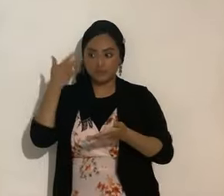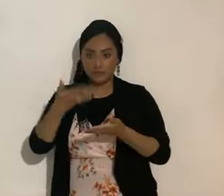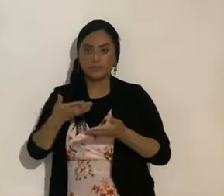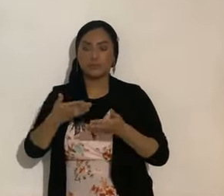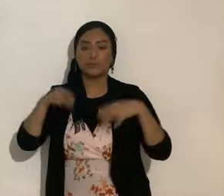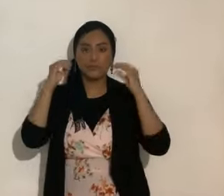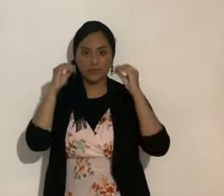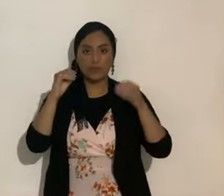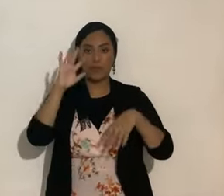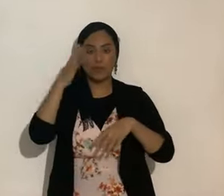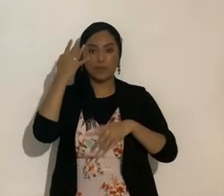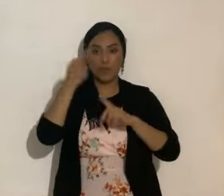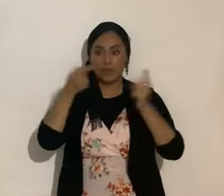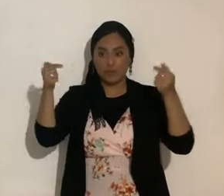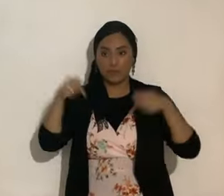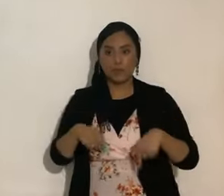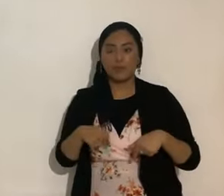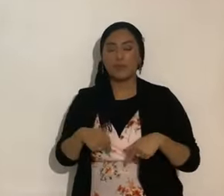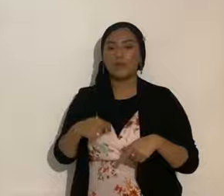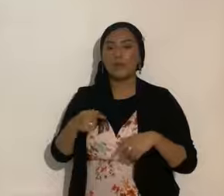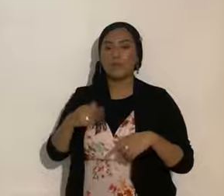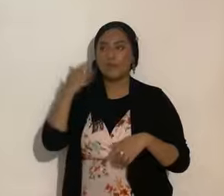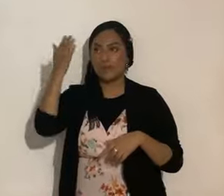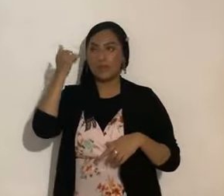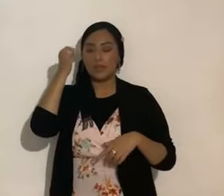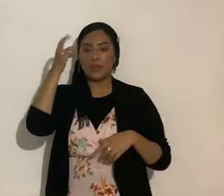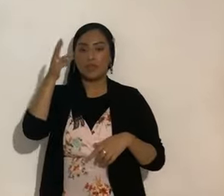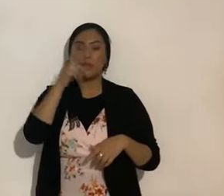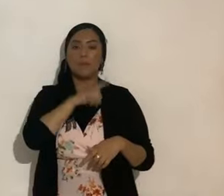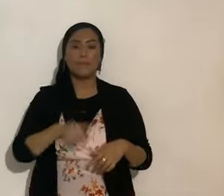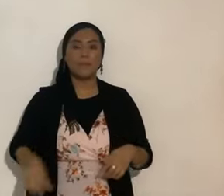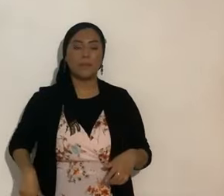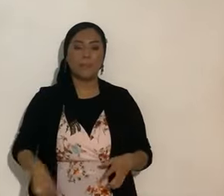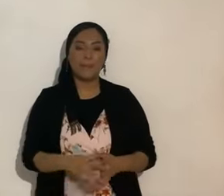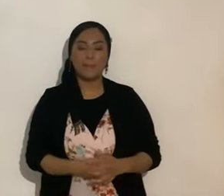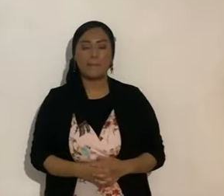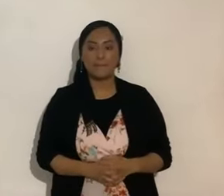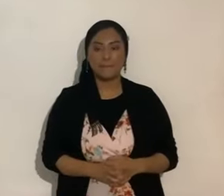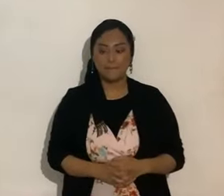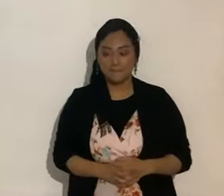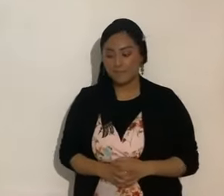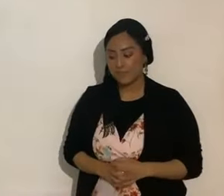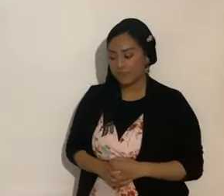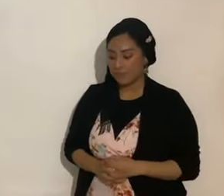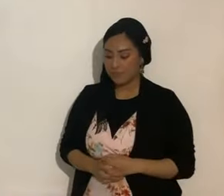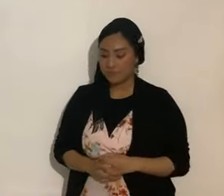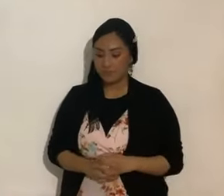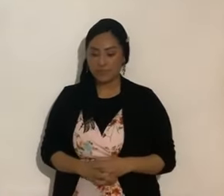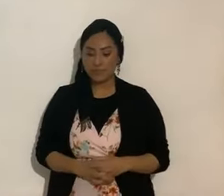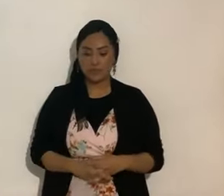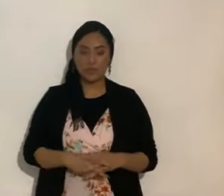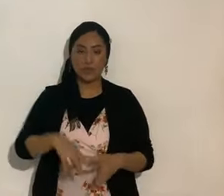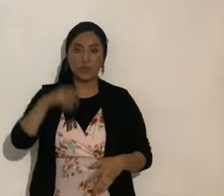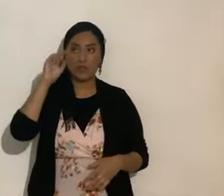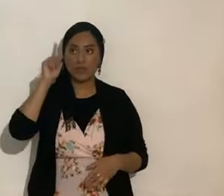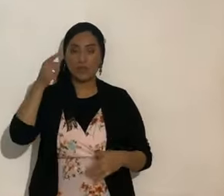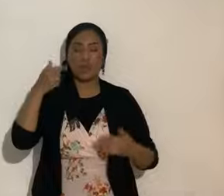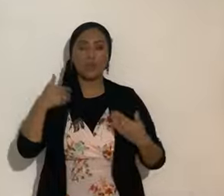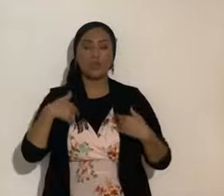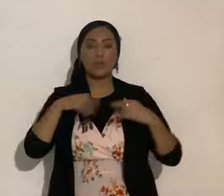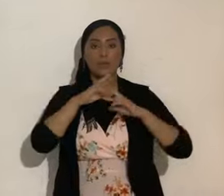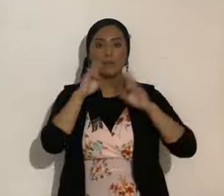el cuarto sello desatado por nuestro gran Adón Yahshua Mashiach. Entonces, a ver, ya él ha dicho,